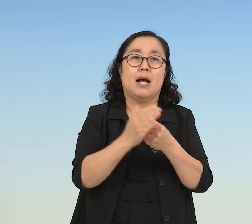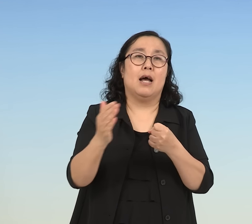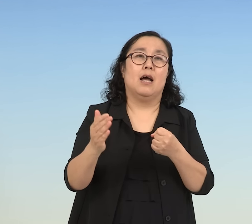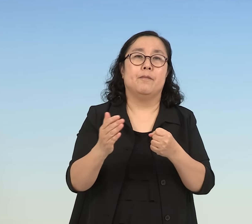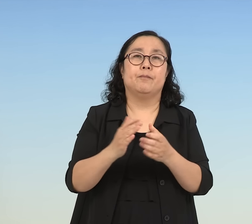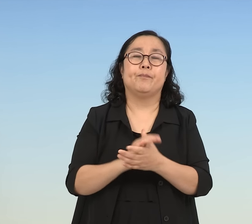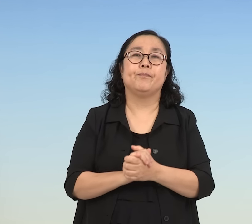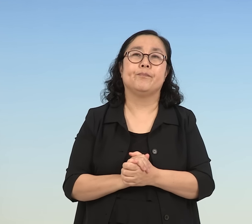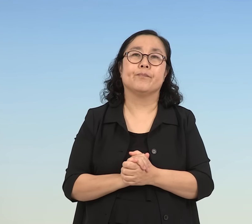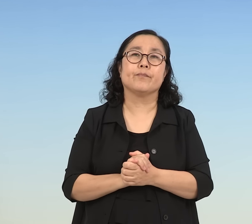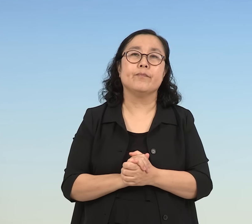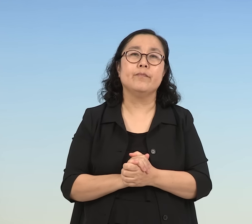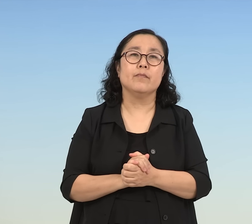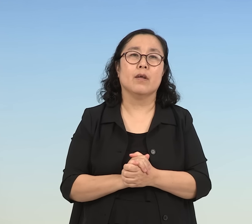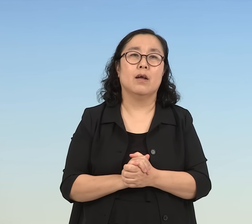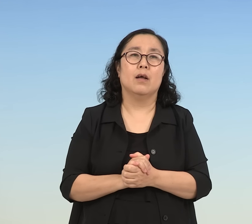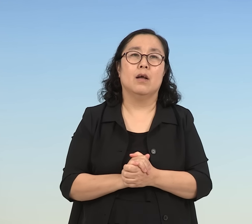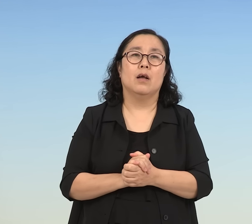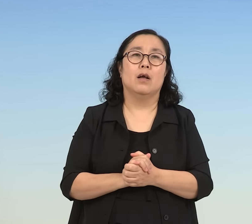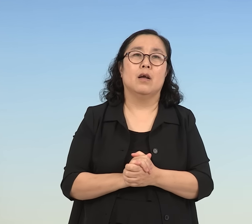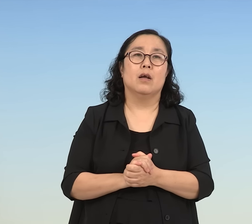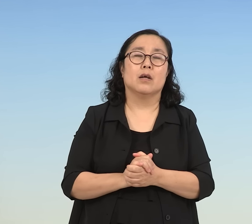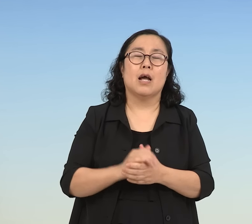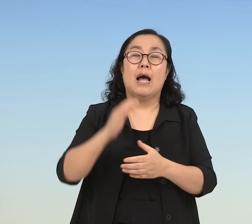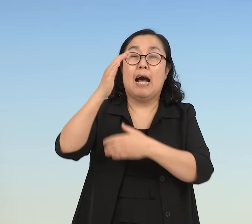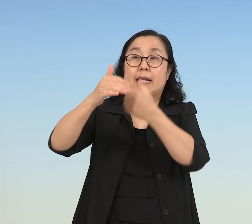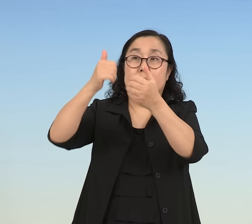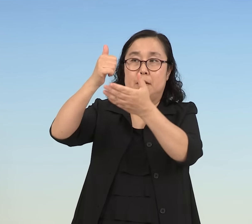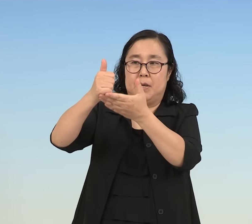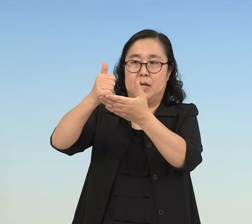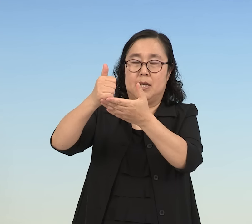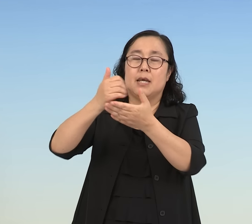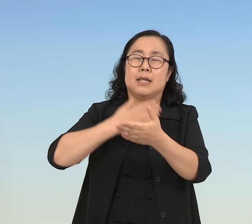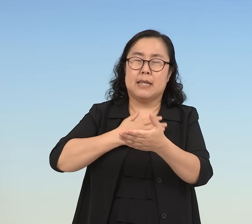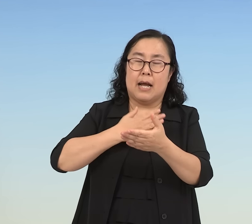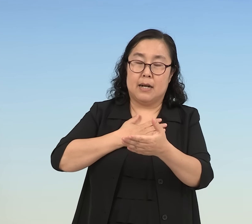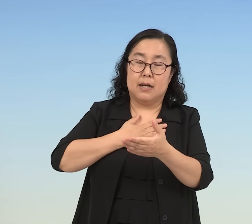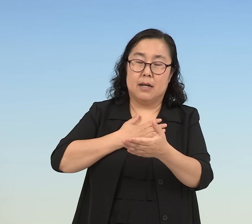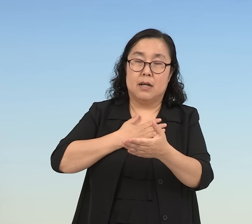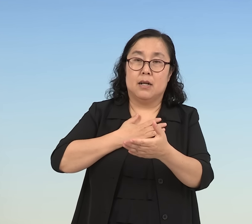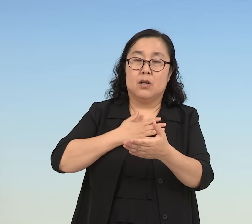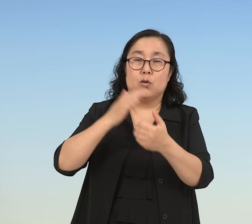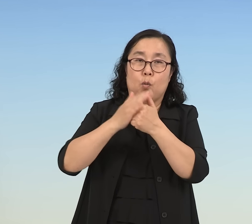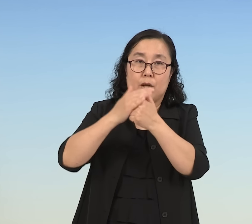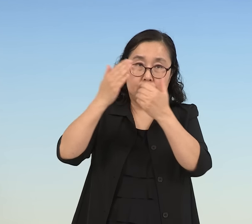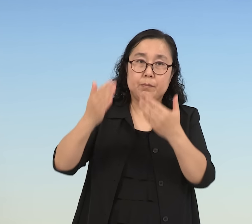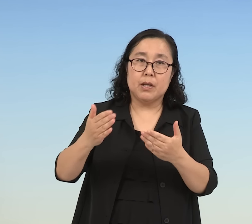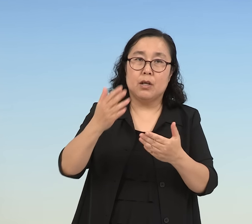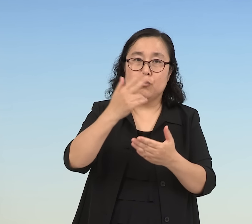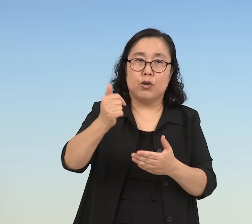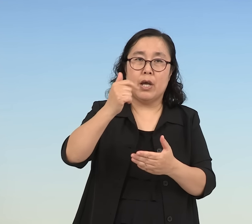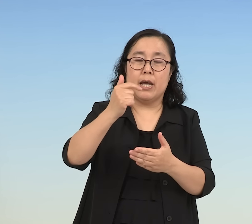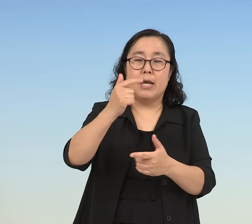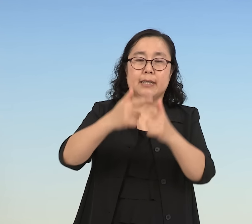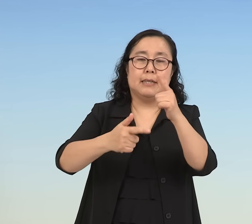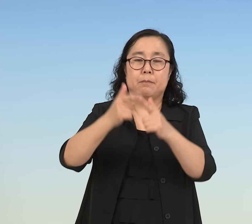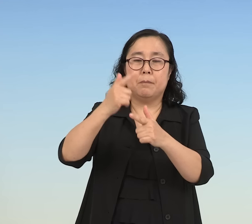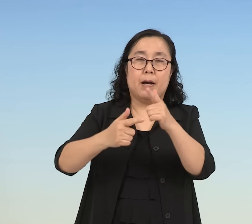않을 것은 주께서 나와 함께 하심이라. 아도나이 되시는 하나님이 주의 지팡이와 막대기가